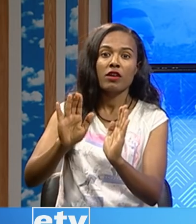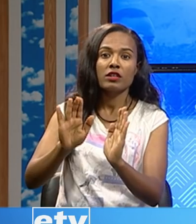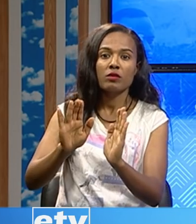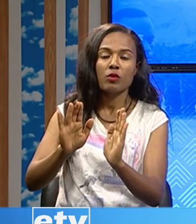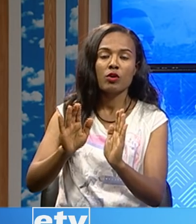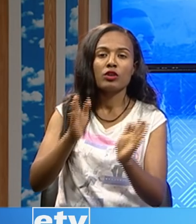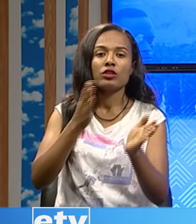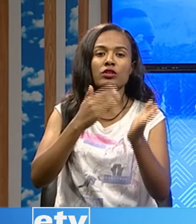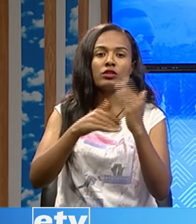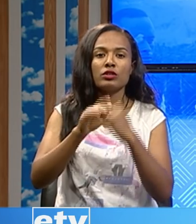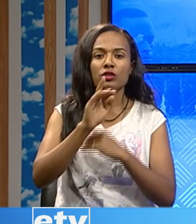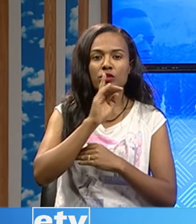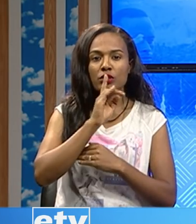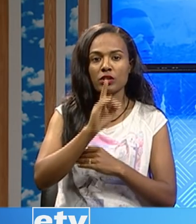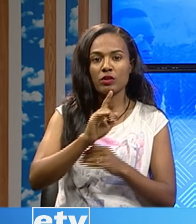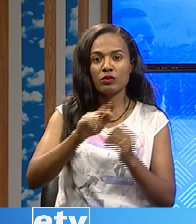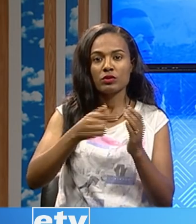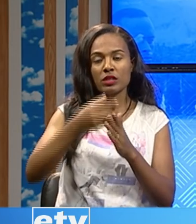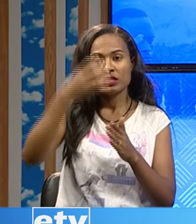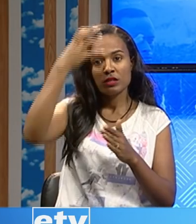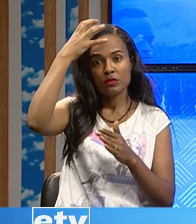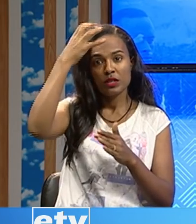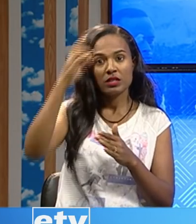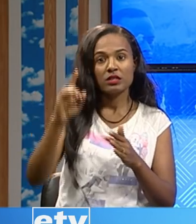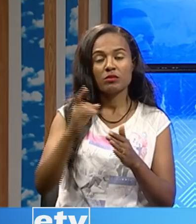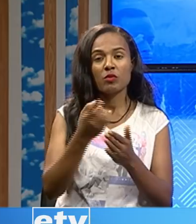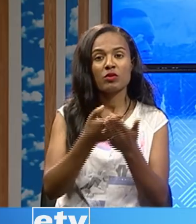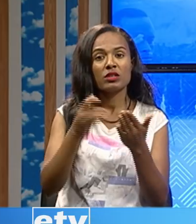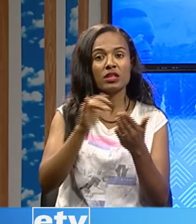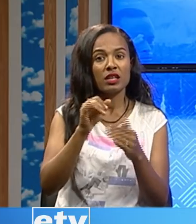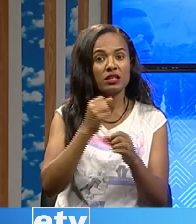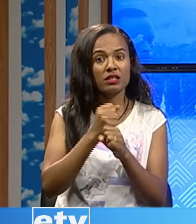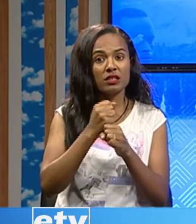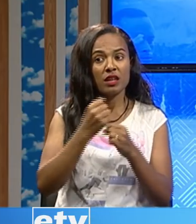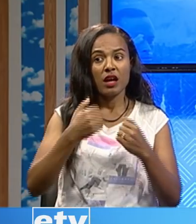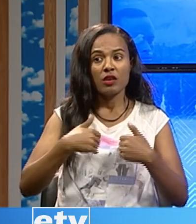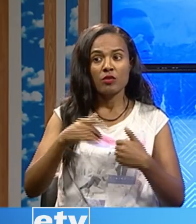ሽብር ብዙ ነው ስለዚህ መንግስት መሆን እንደዚህ አይነት ሰርቫንቴጆች ያሉት ቢሆንም